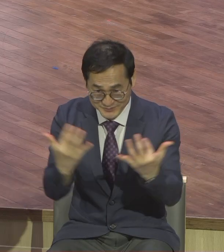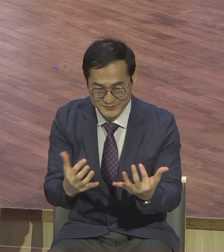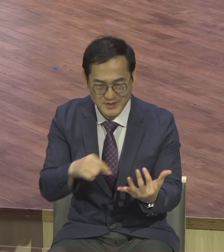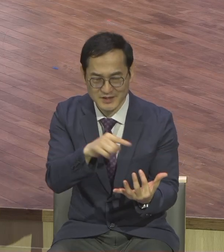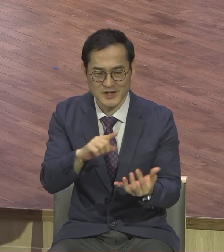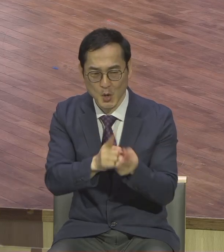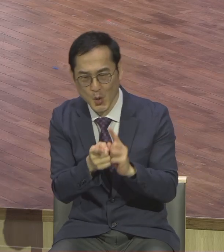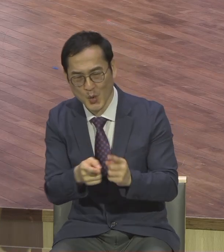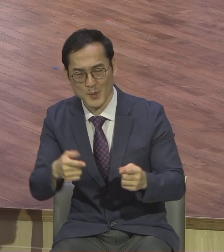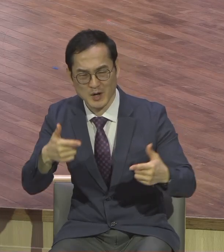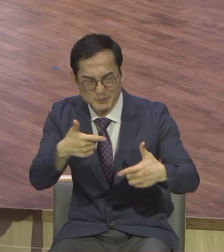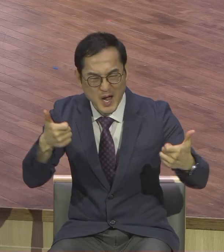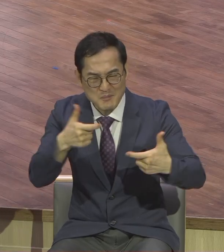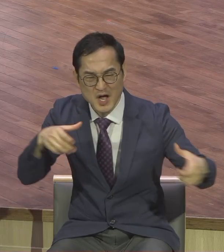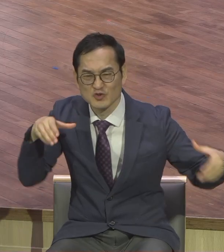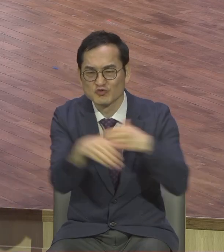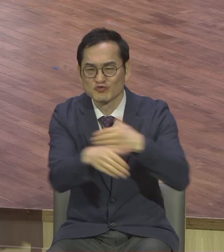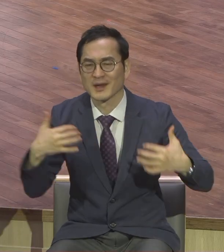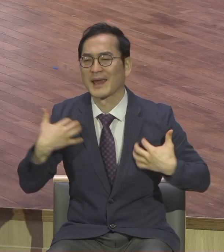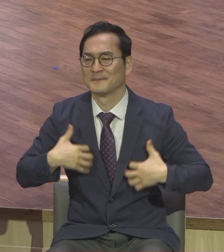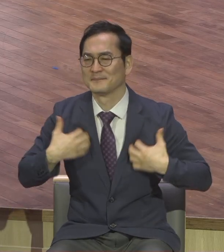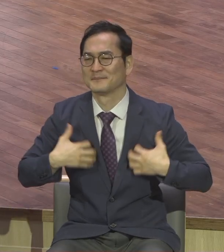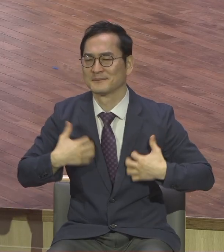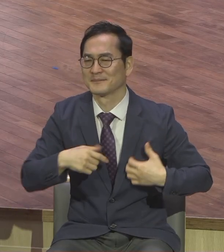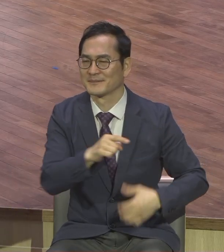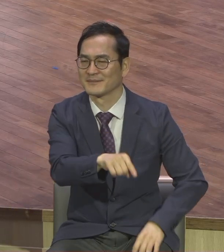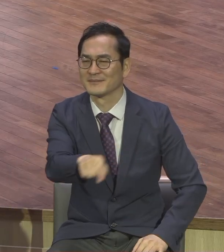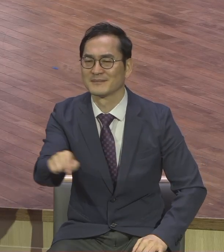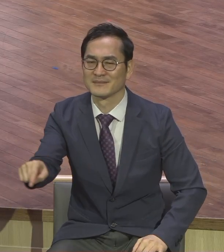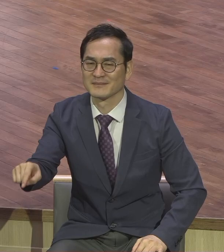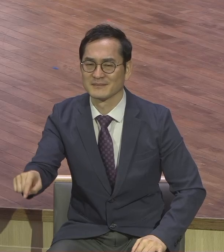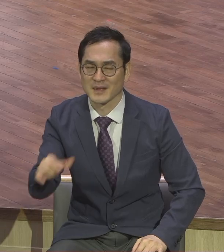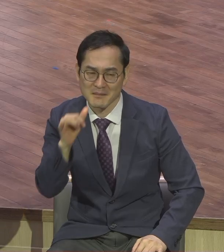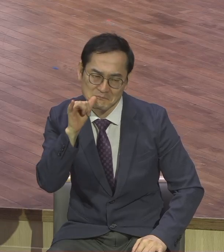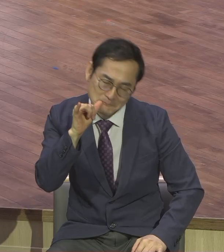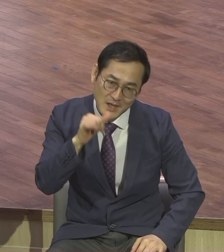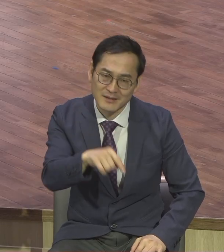이 세상에 사는 사람들의 결과가 그렇습니다.